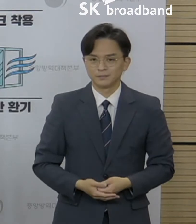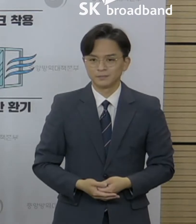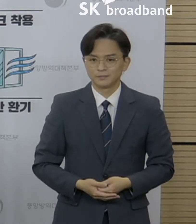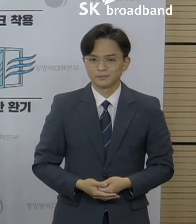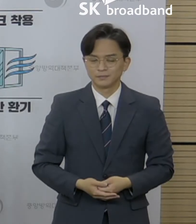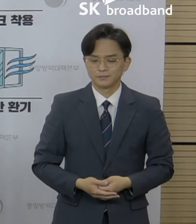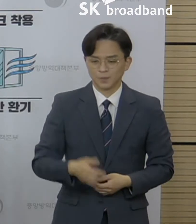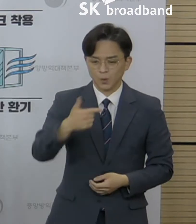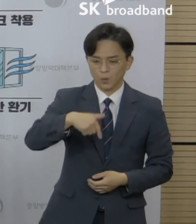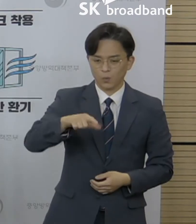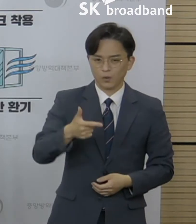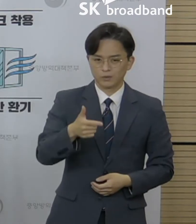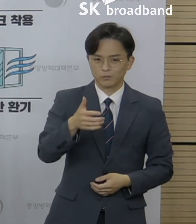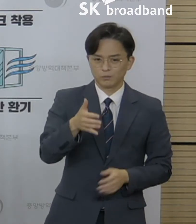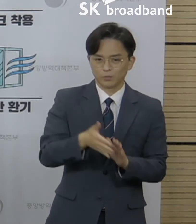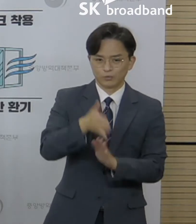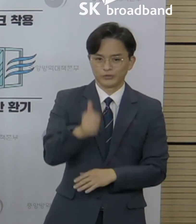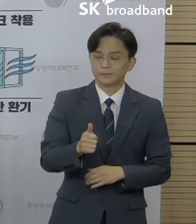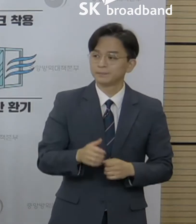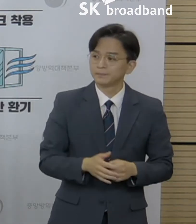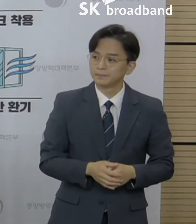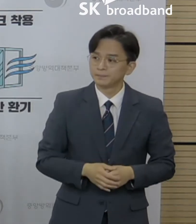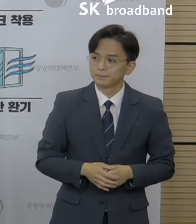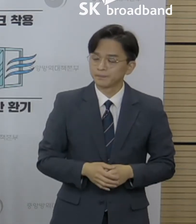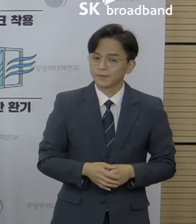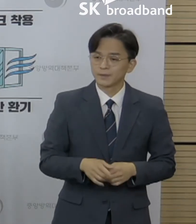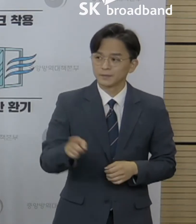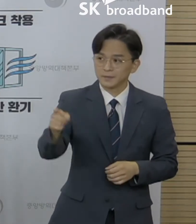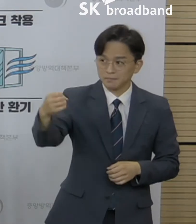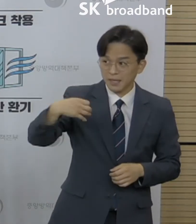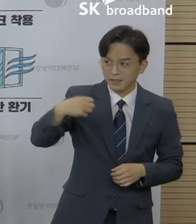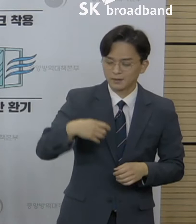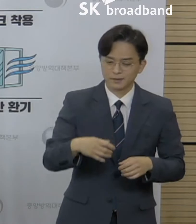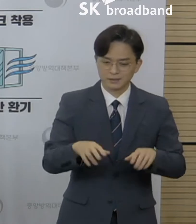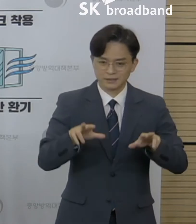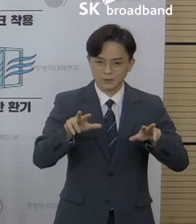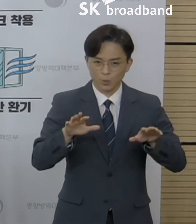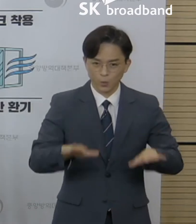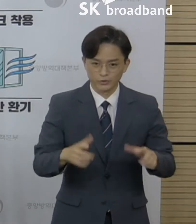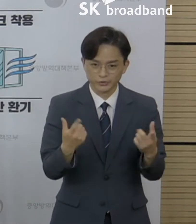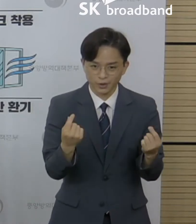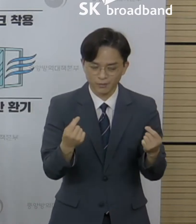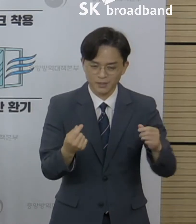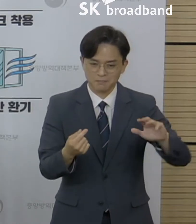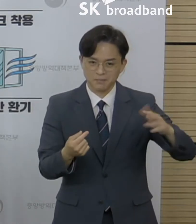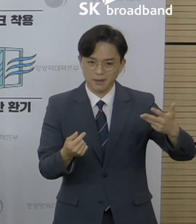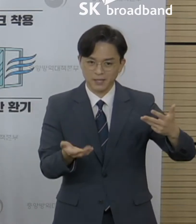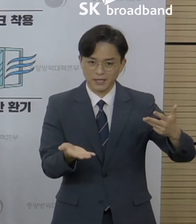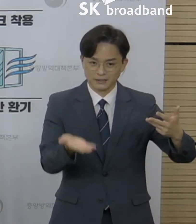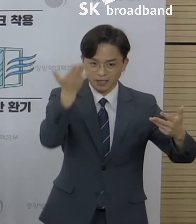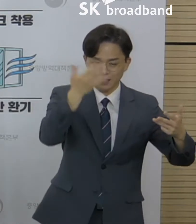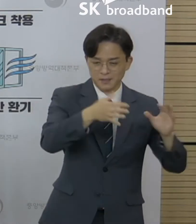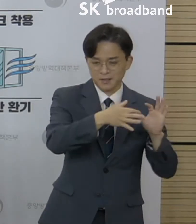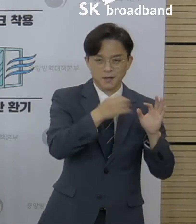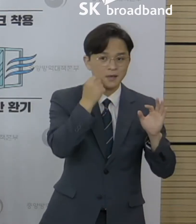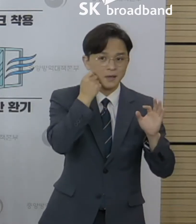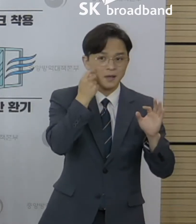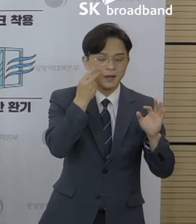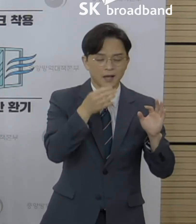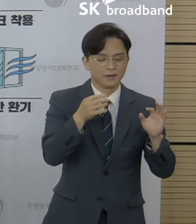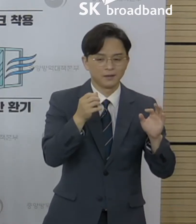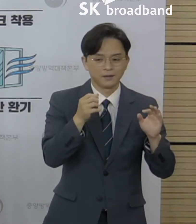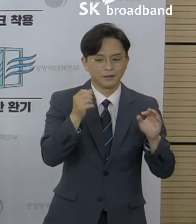네, 전제로 말씀하신 지금의 양상이 계속된다면 이라는 말씀을 주셨는데, 현재 저희가